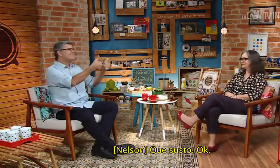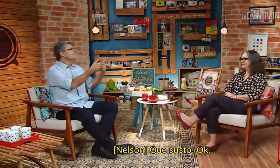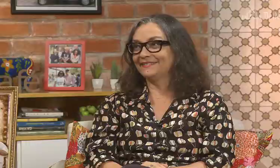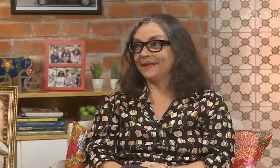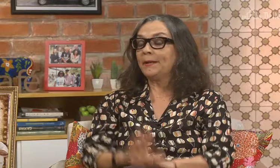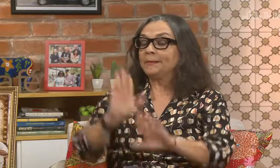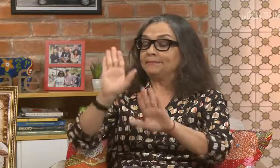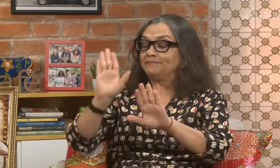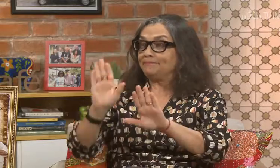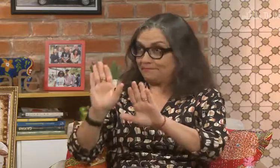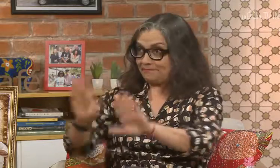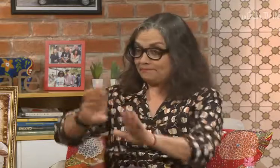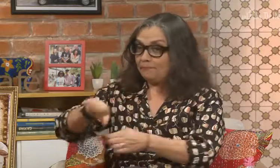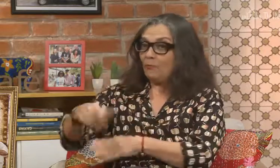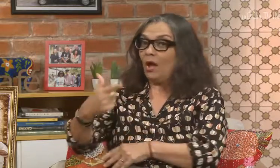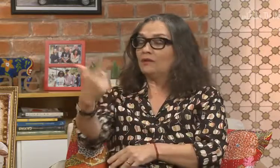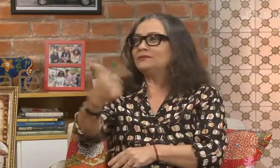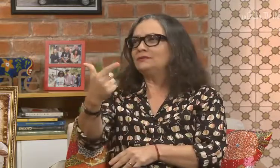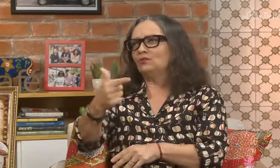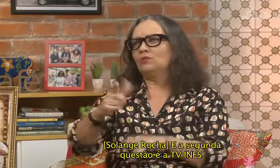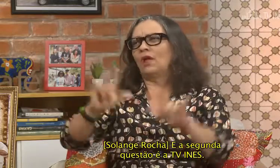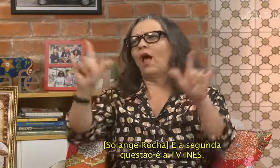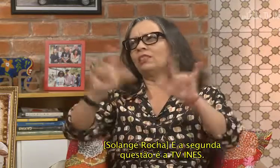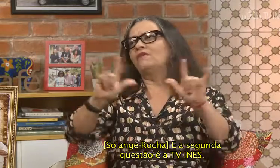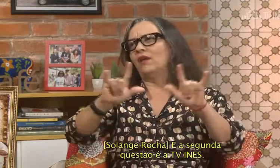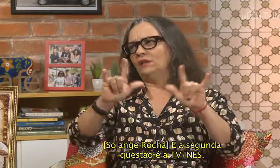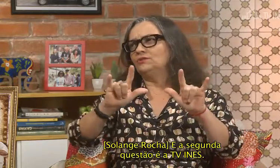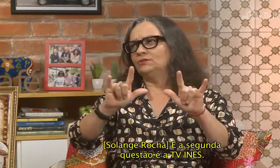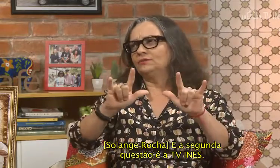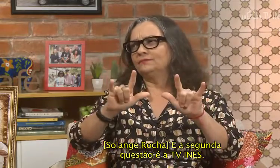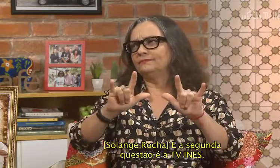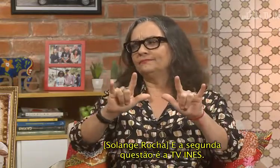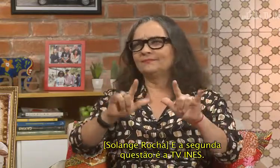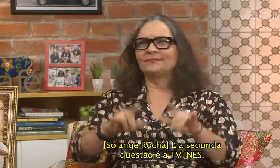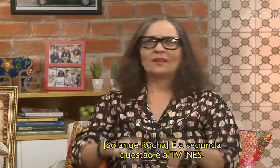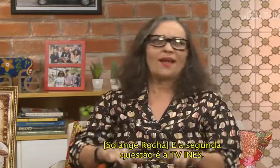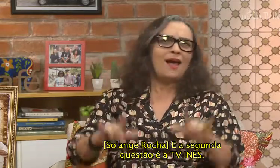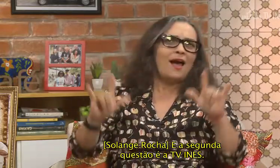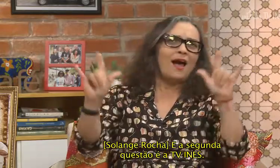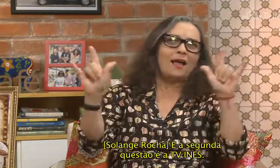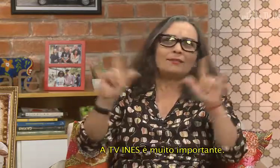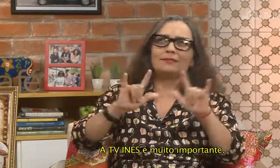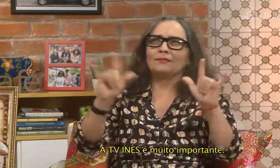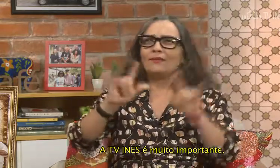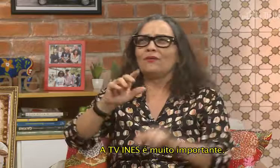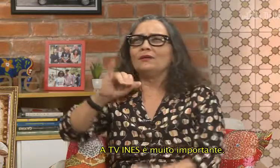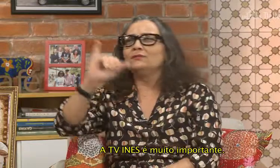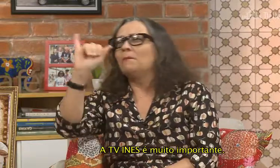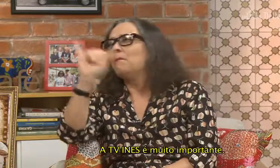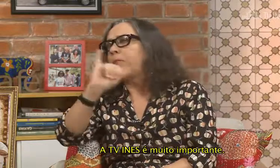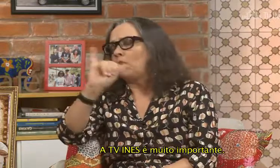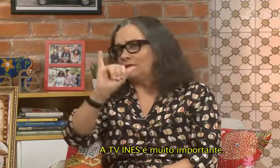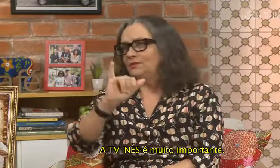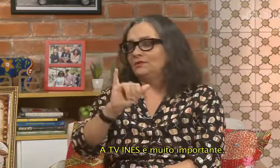Ok. E a segunda questão é a TV Ines, né? A TV Ines é muito importante.